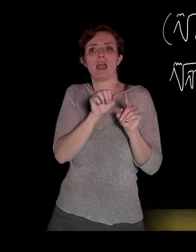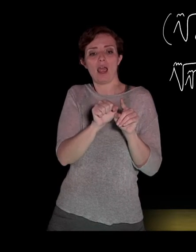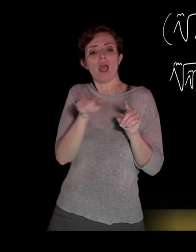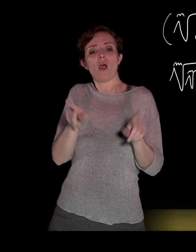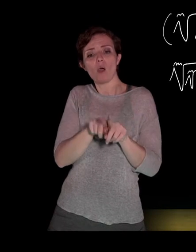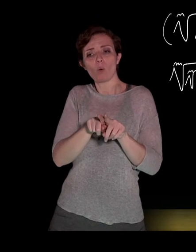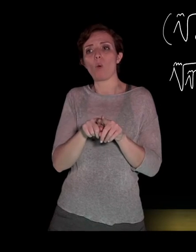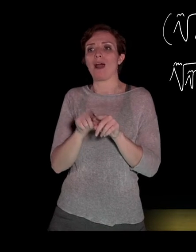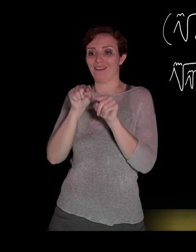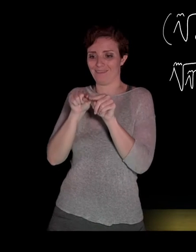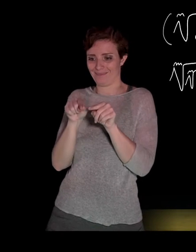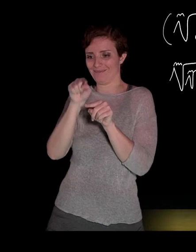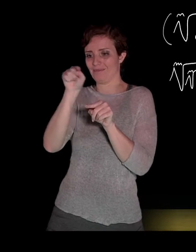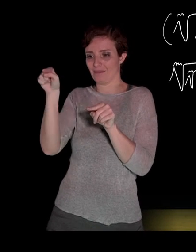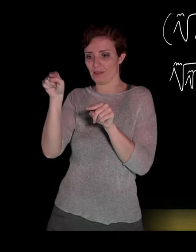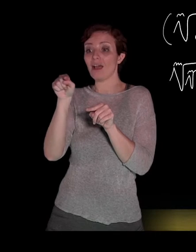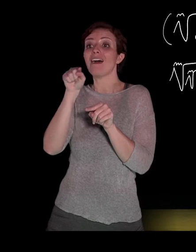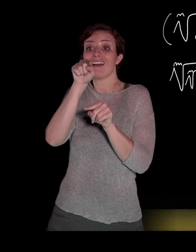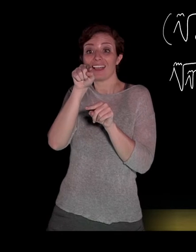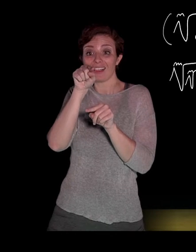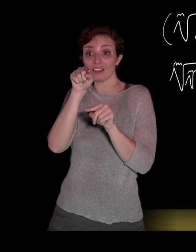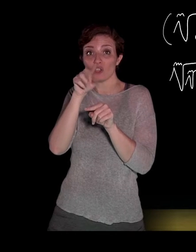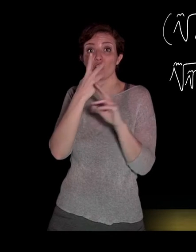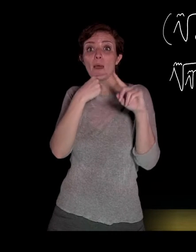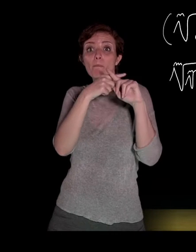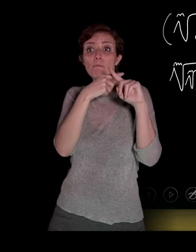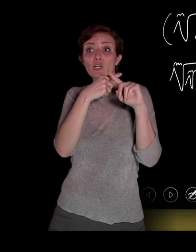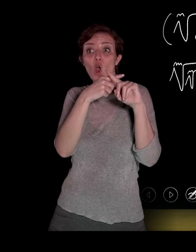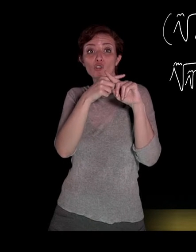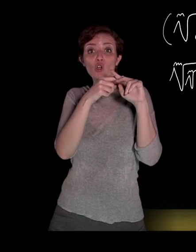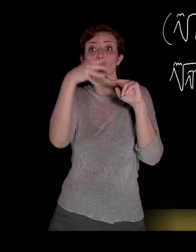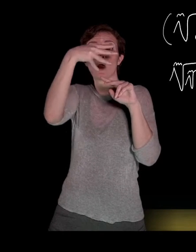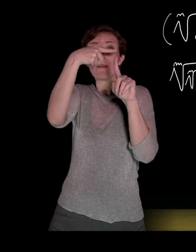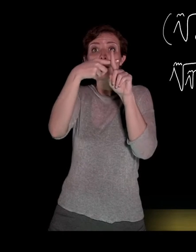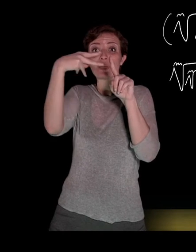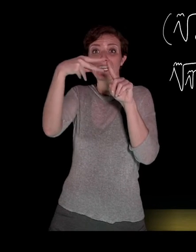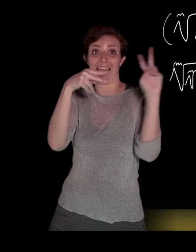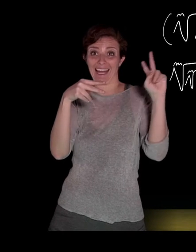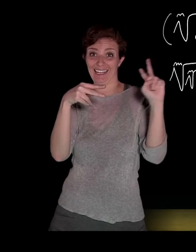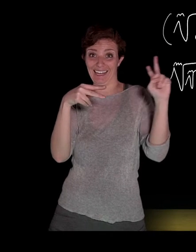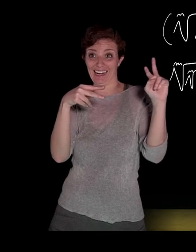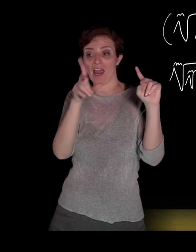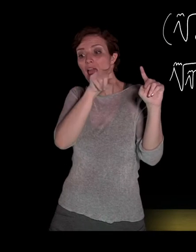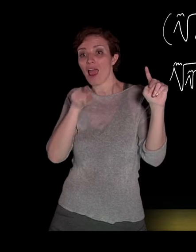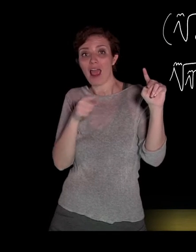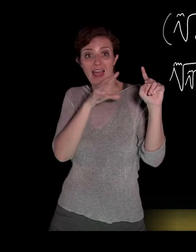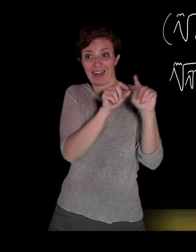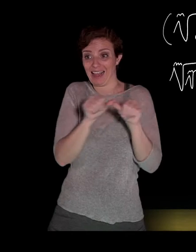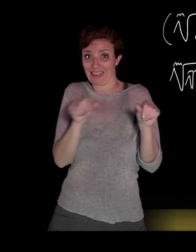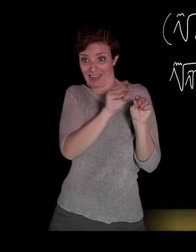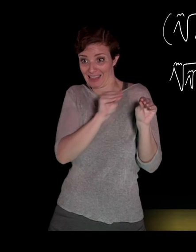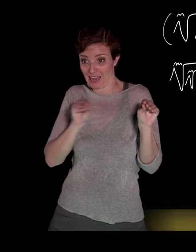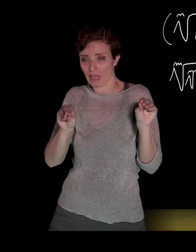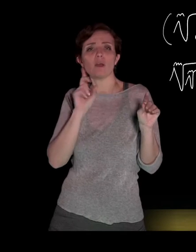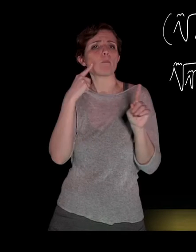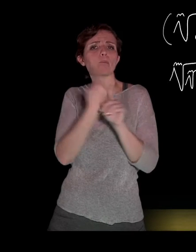prodotto m perenne e per radicando lo stesso radicando ancora una volta è vera per